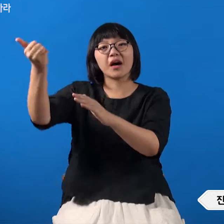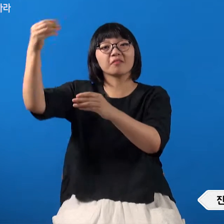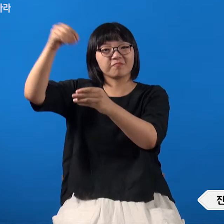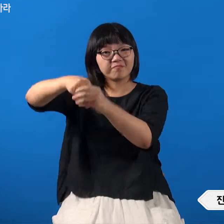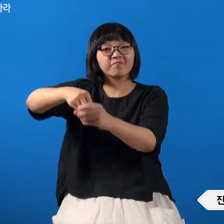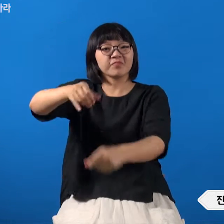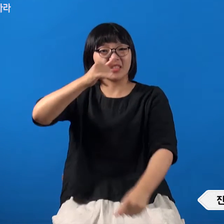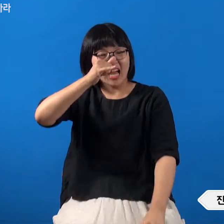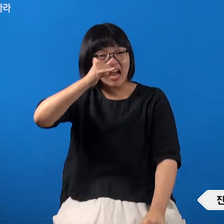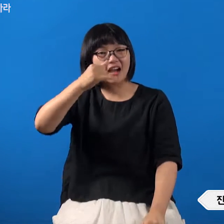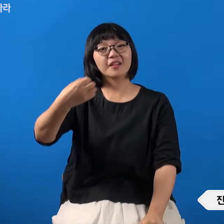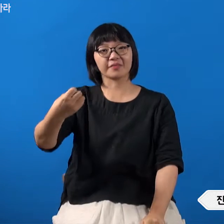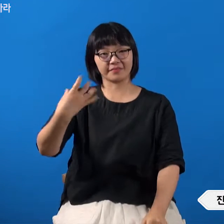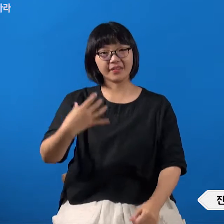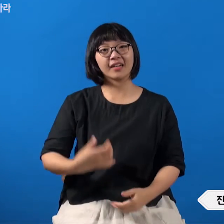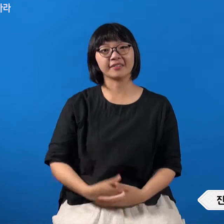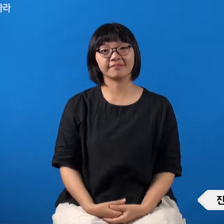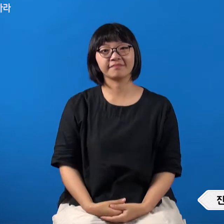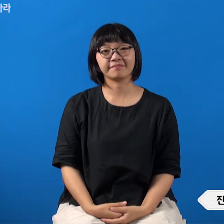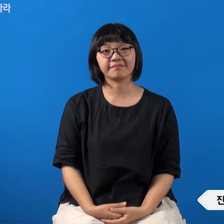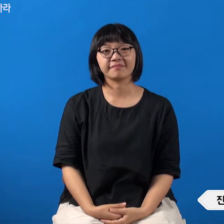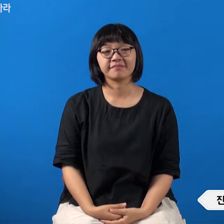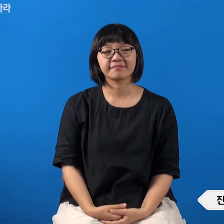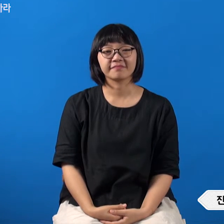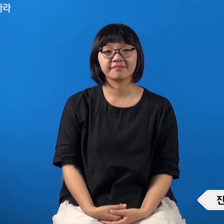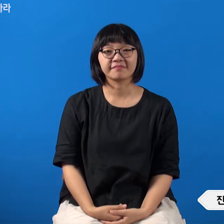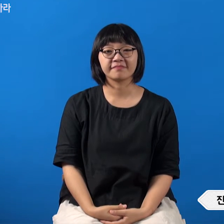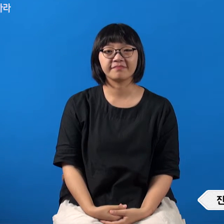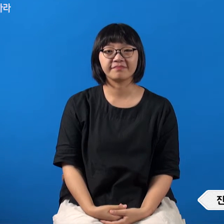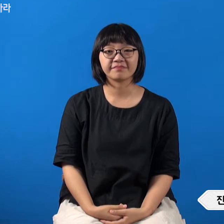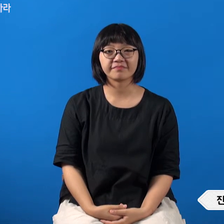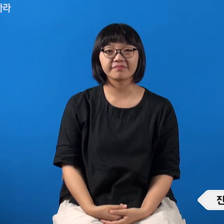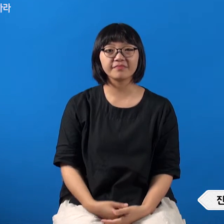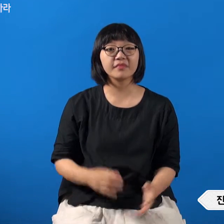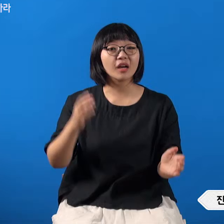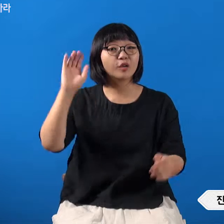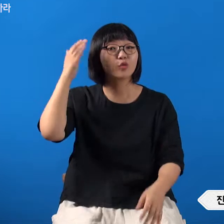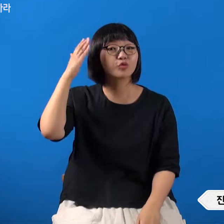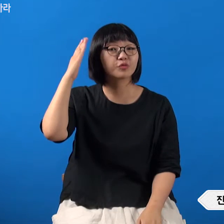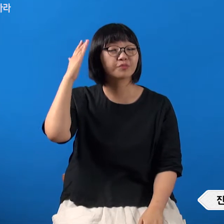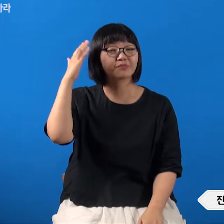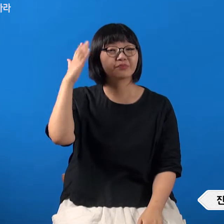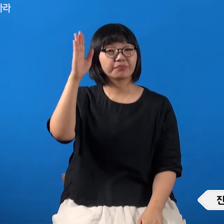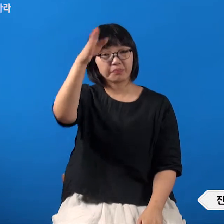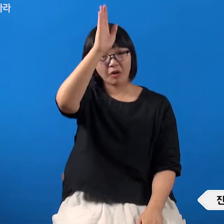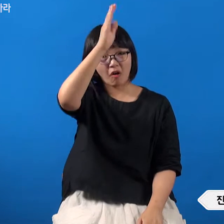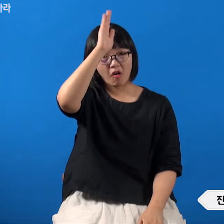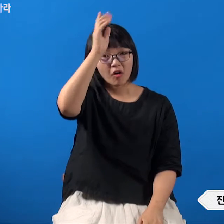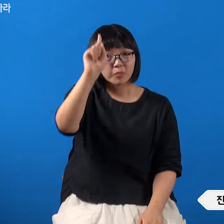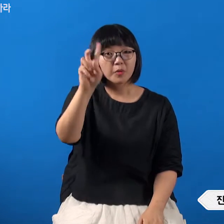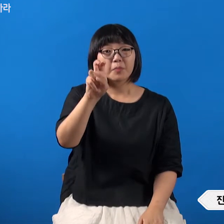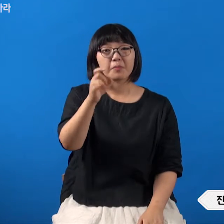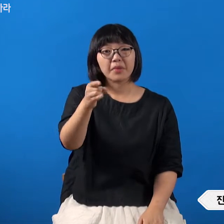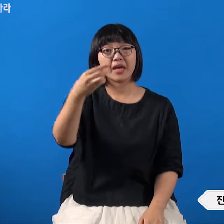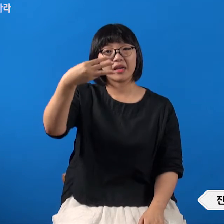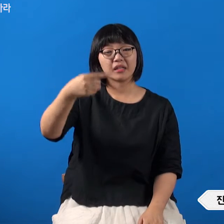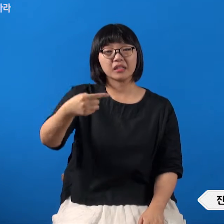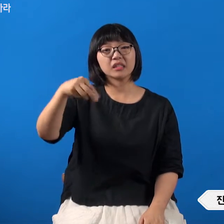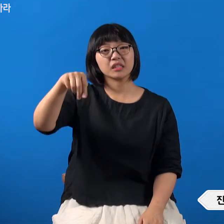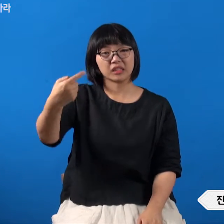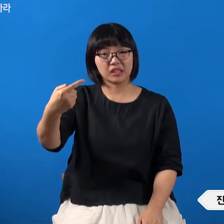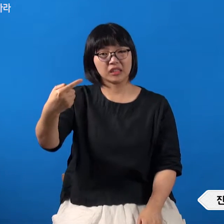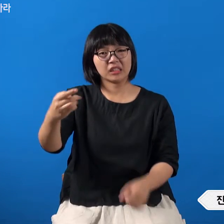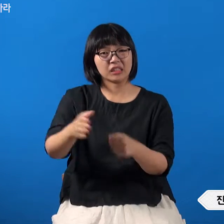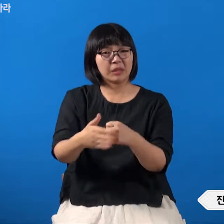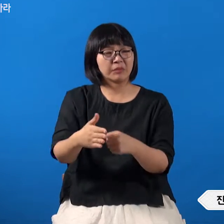우리에게 말씀하고 있습니다. 요즘 메르스 때문에 얼마나 많이 불안하고 힘들고 어려운